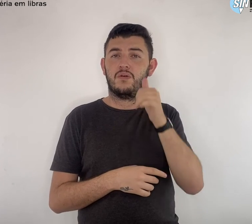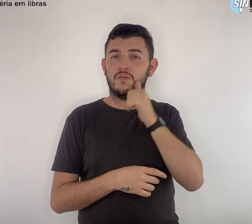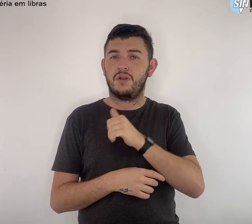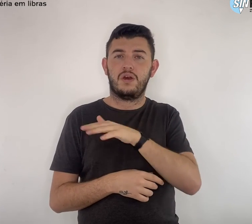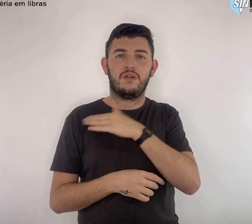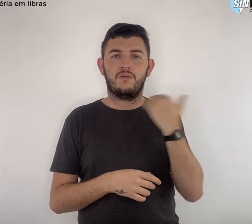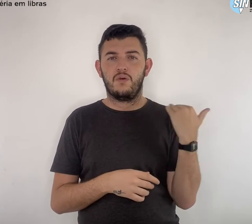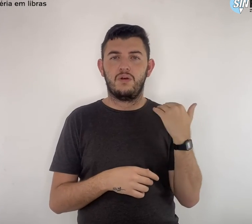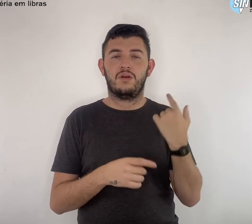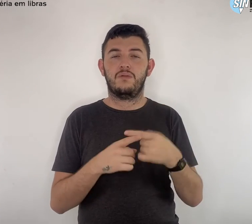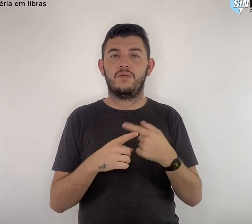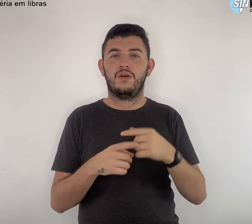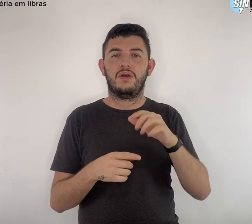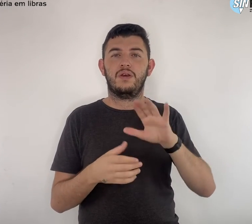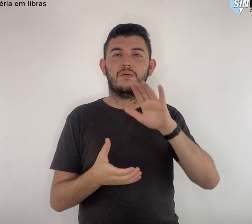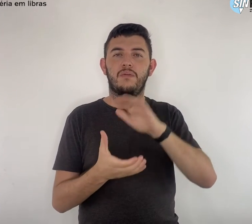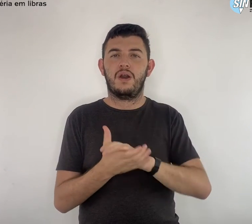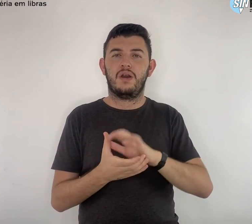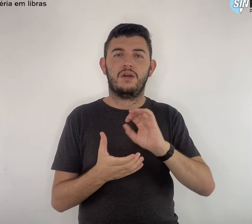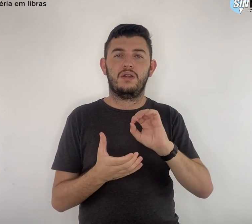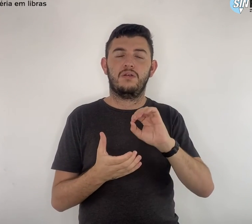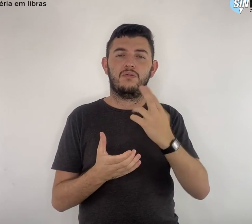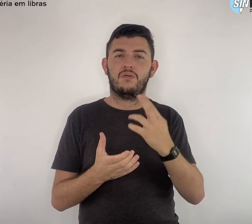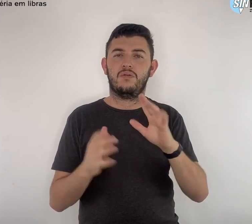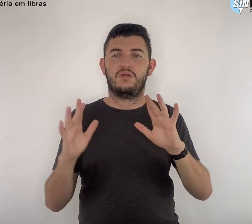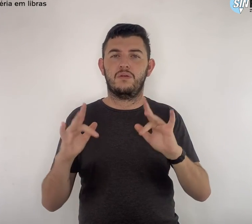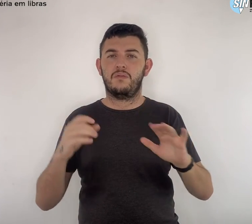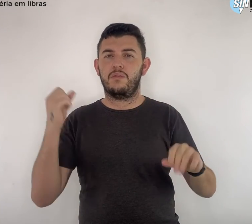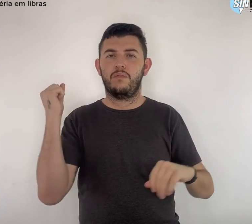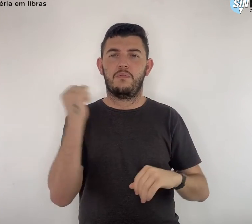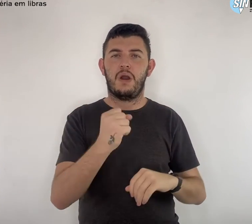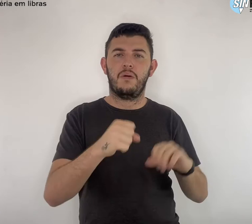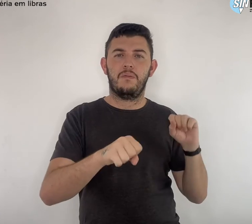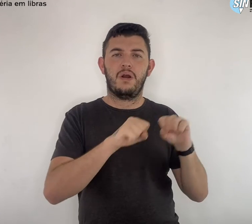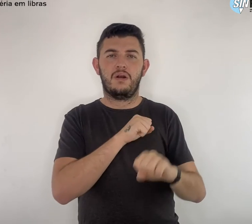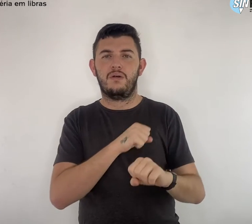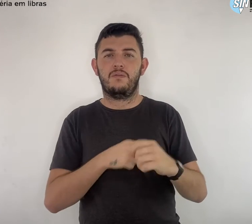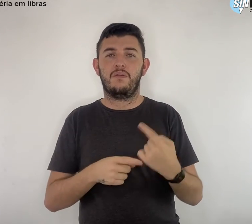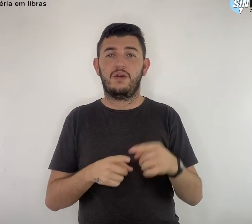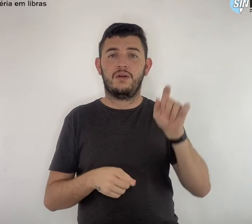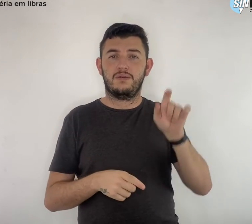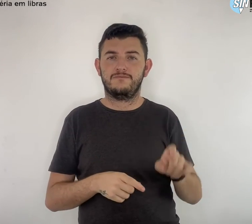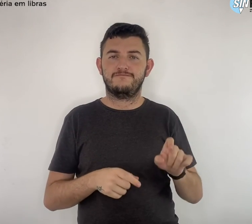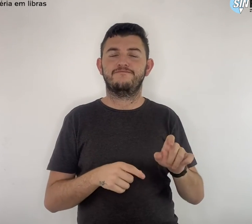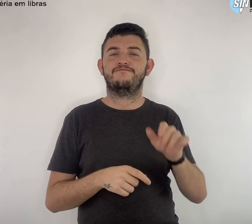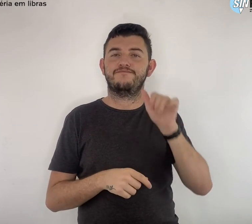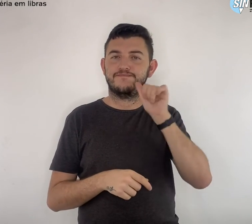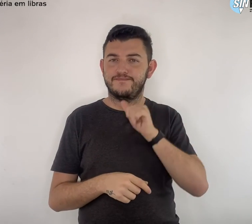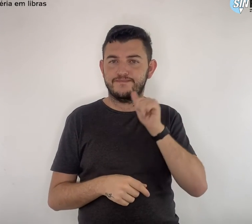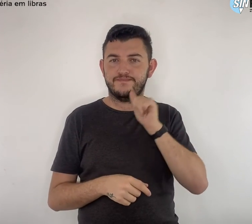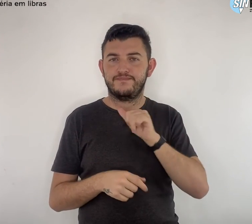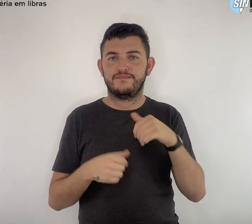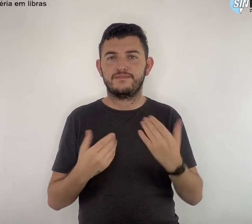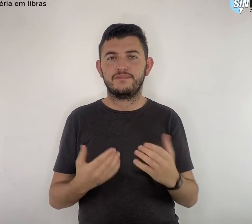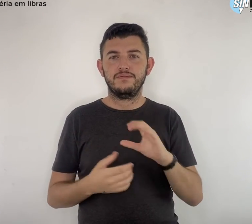seus companheiros ou ex-companheiros, pelo fato de serem mulheres.